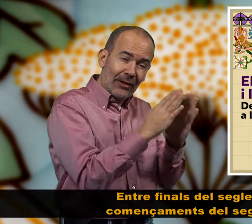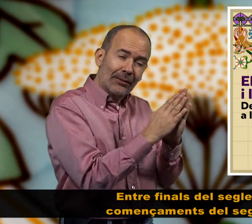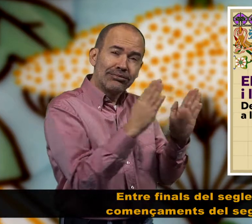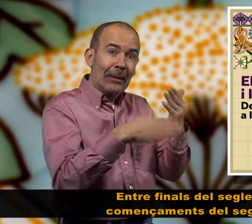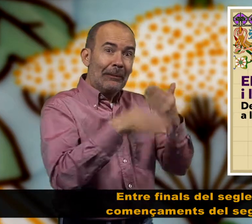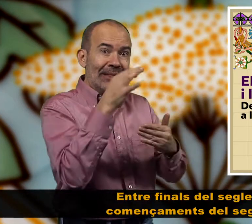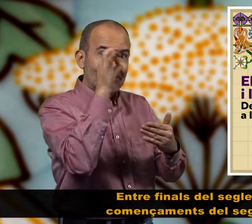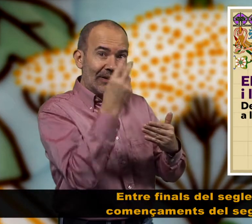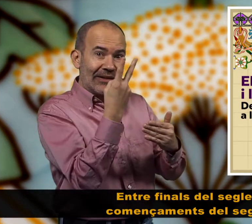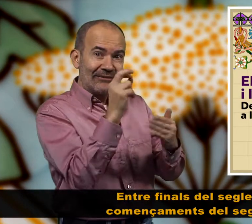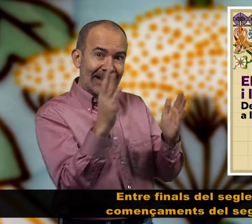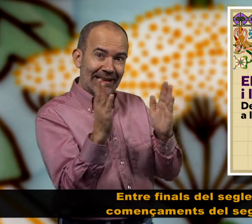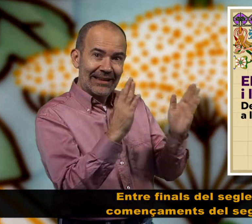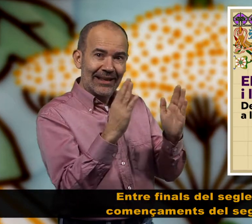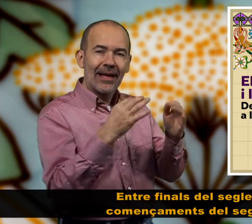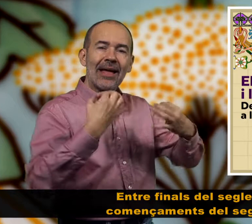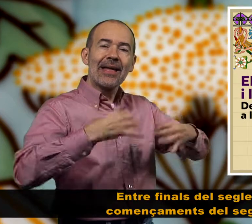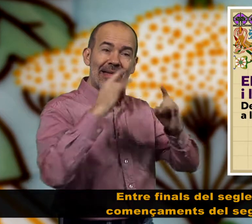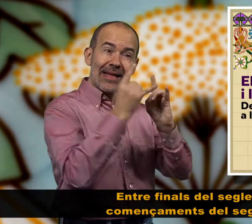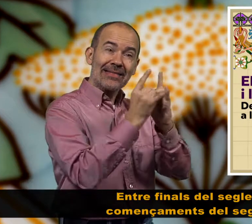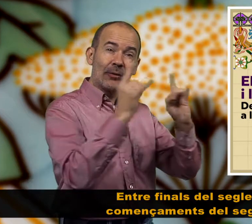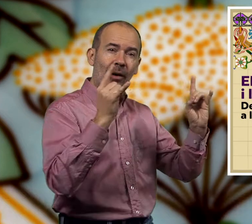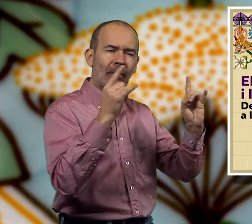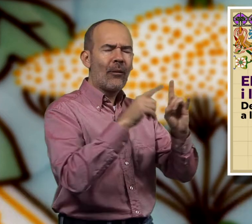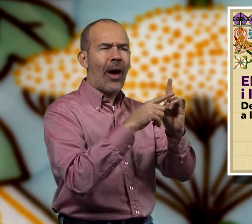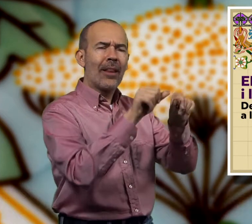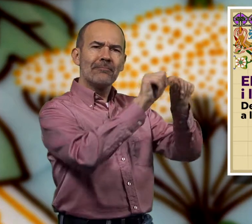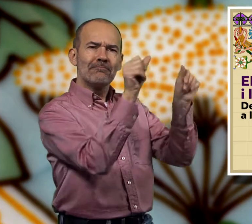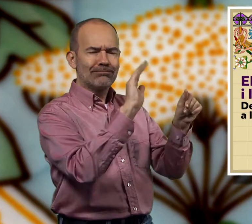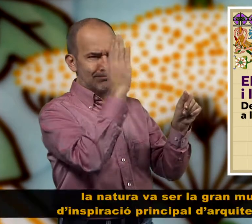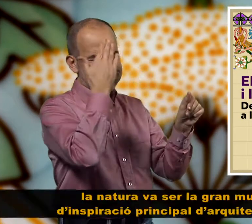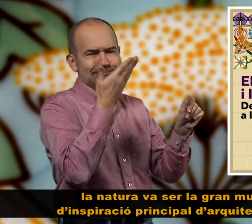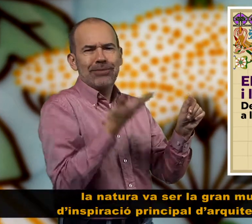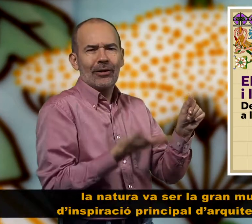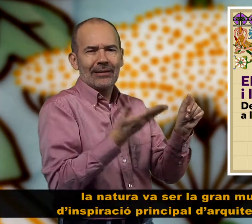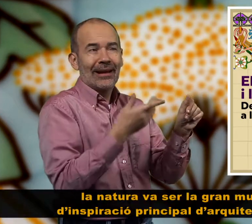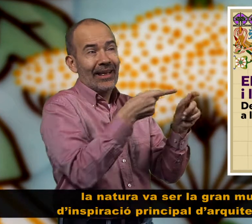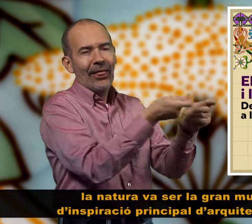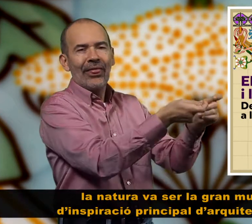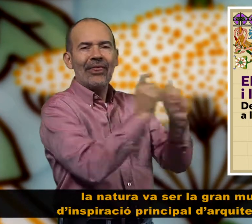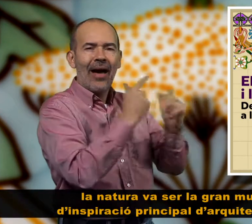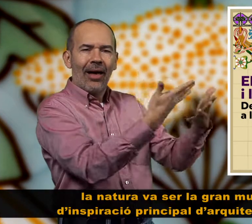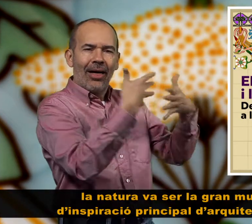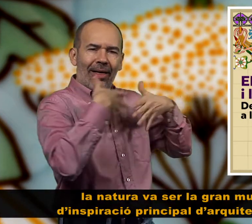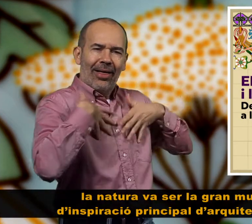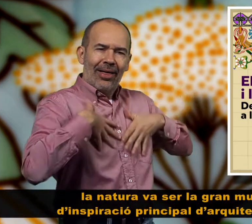Entre finals del segle XIX i començaments del segle XX, la natura va ser la gran musa i la font d'inspiració